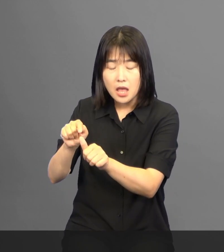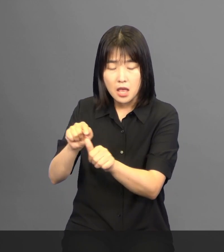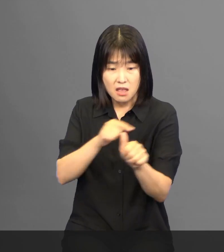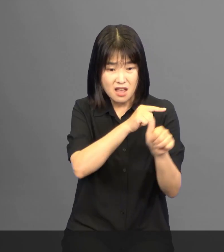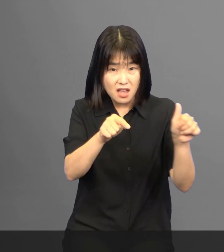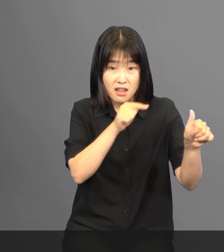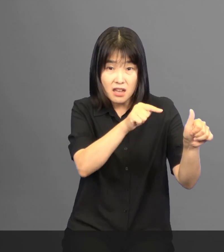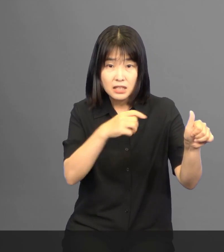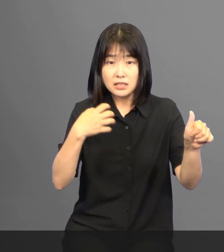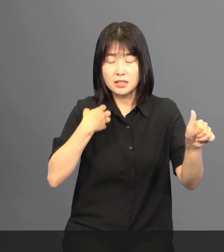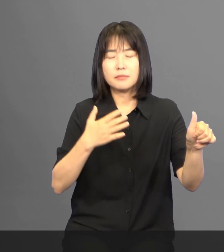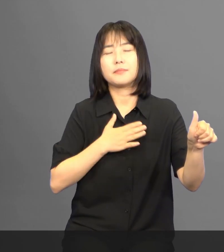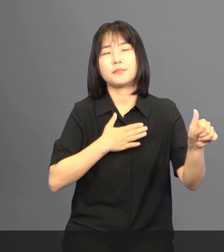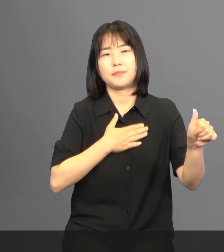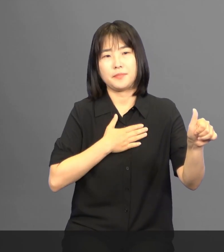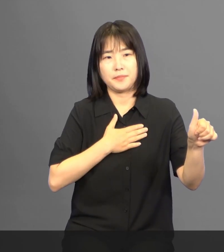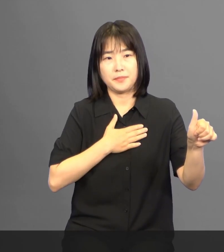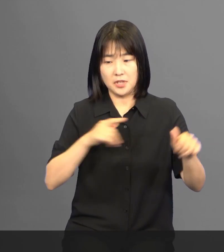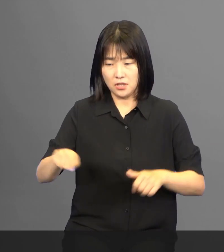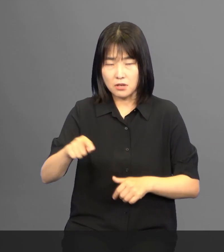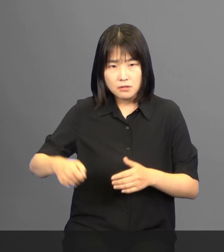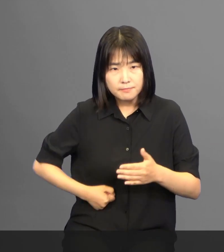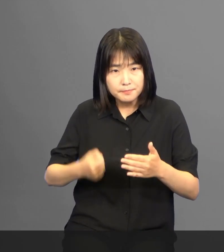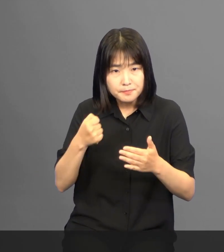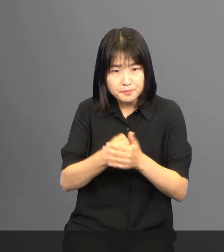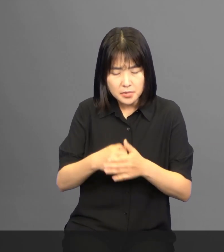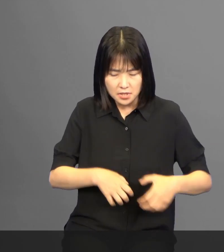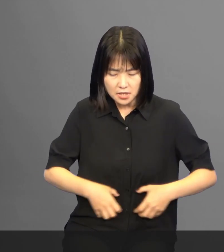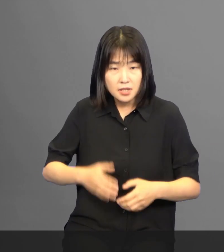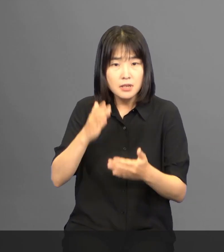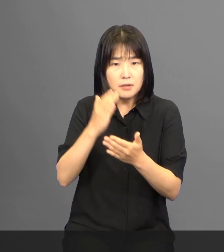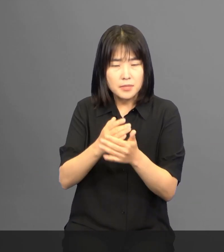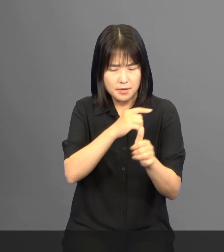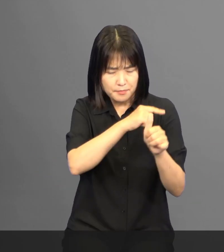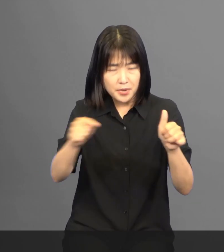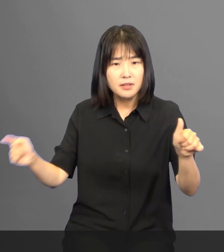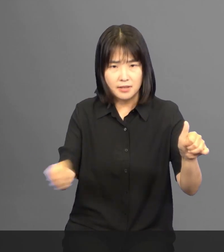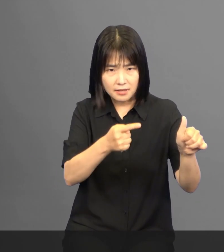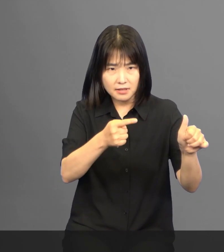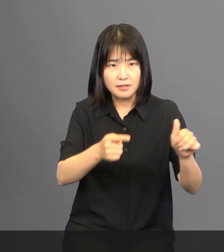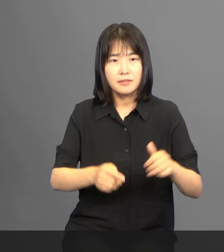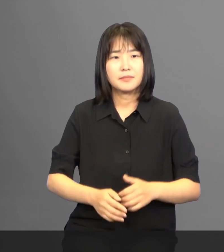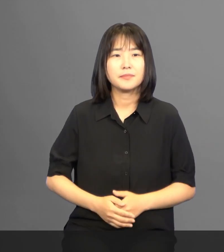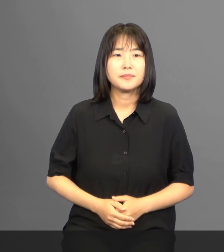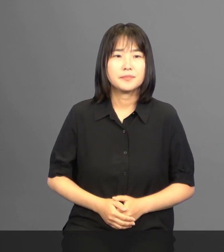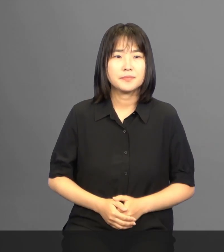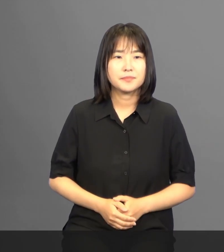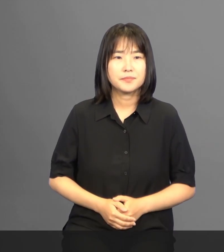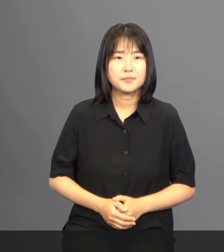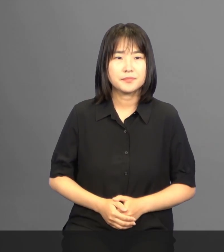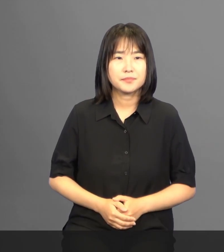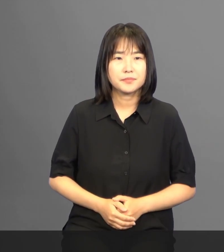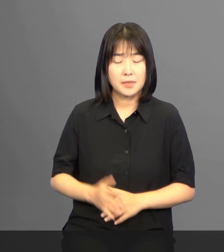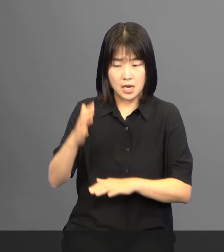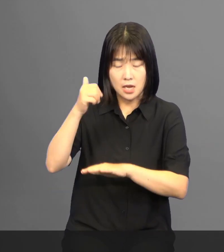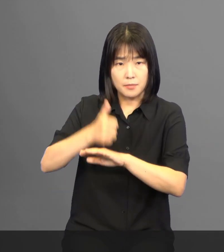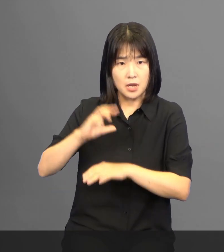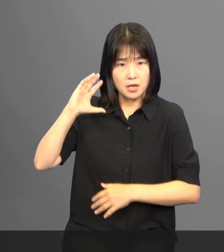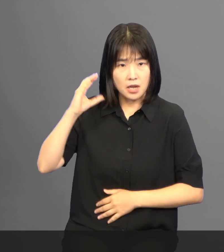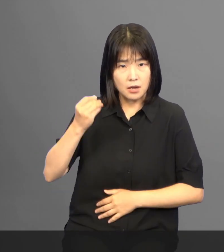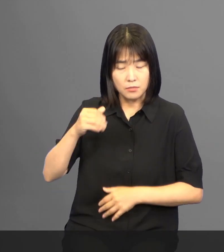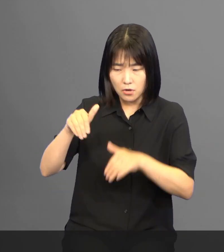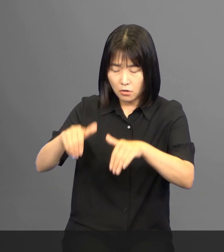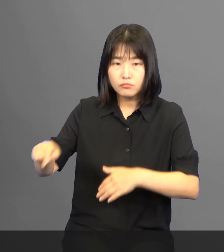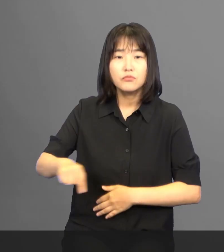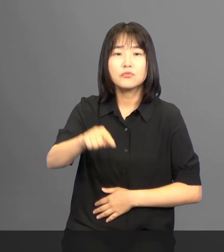것이니 책임은 내가 진다. 다만 너희는 용감하게 주저하지 말고 해치워라.